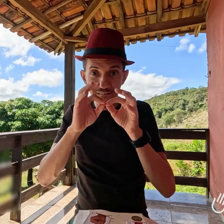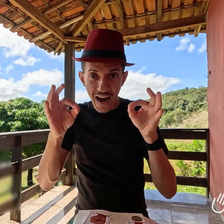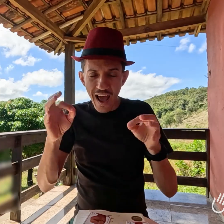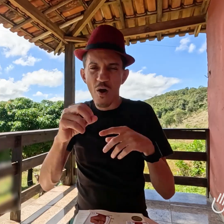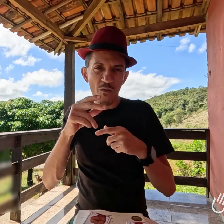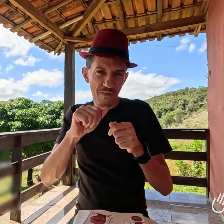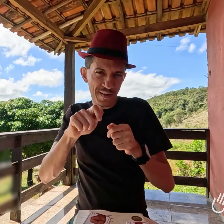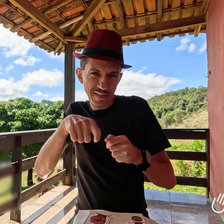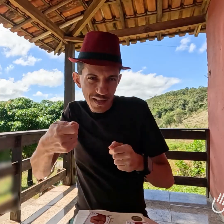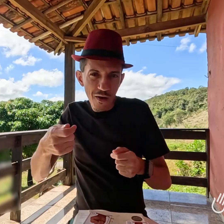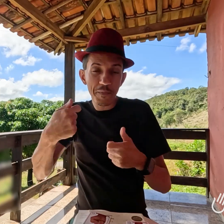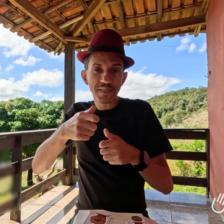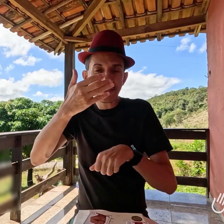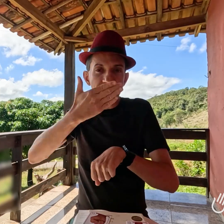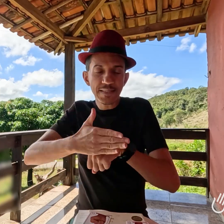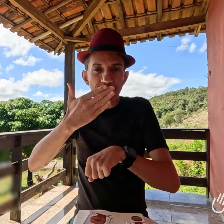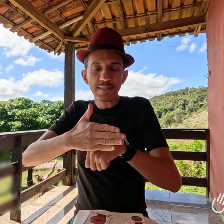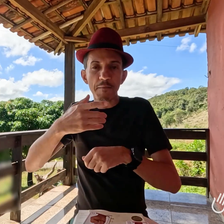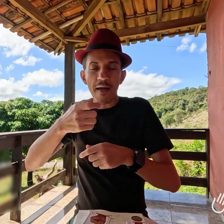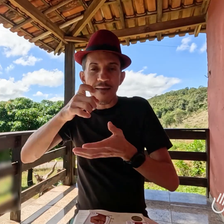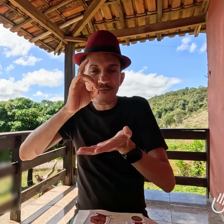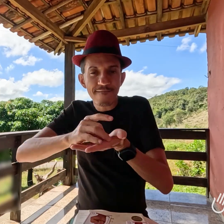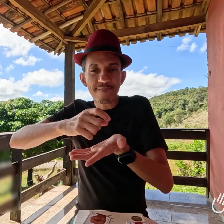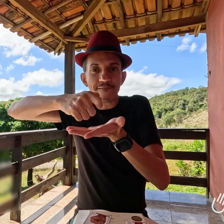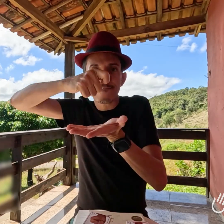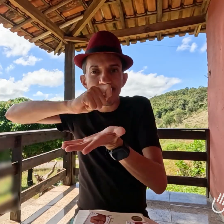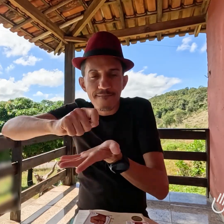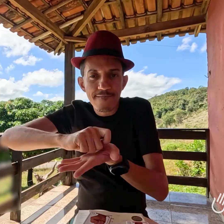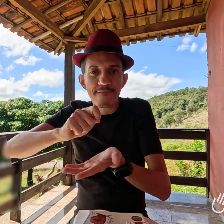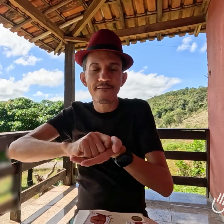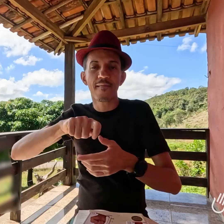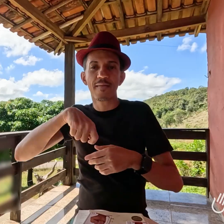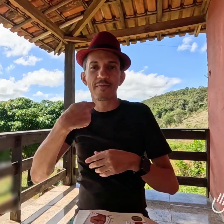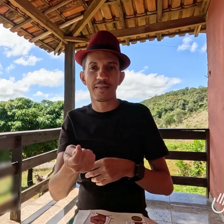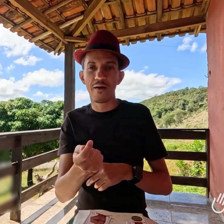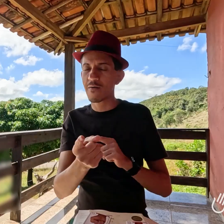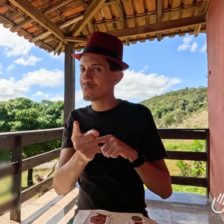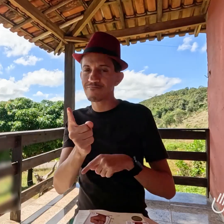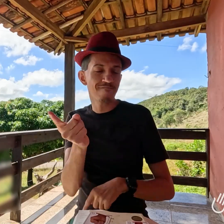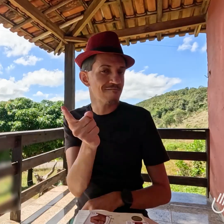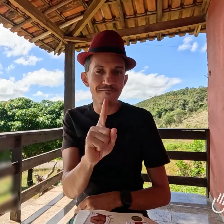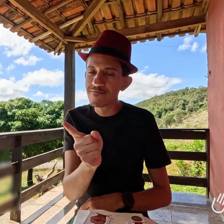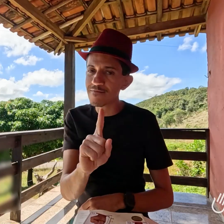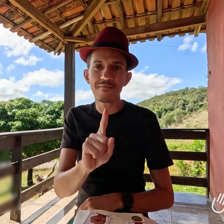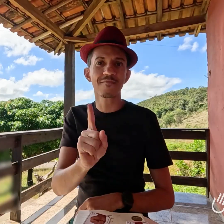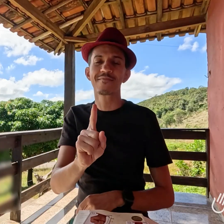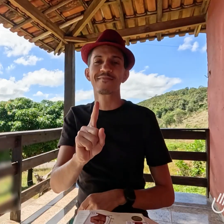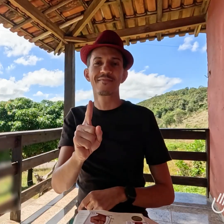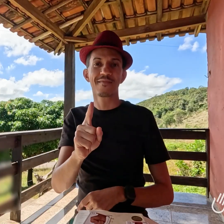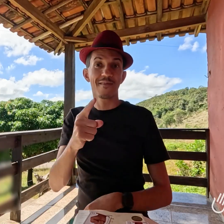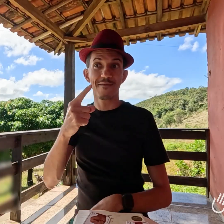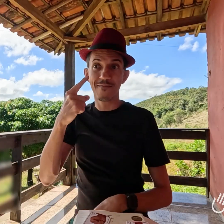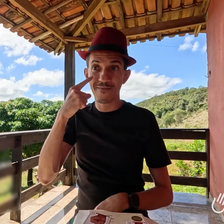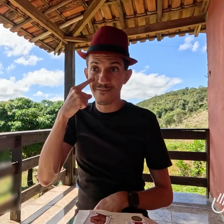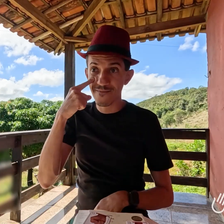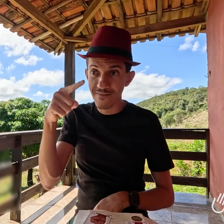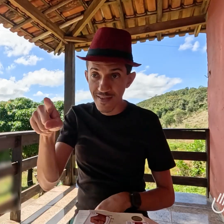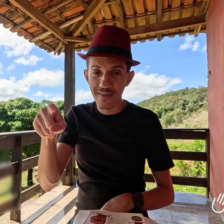sinais apenas com as configurações que estavam disponíveis aqui. Você pode utilizar isso para os seus estudantes